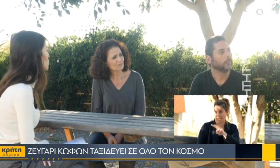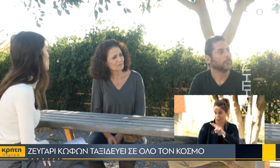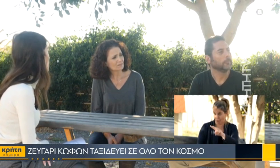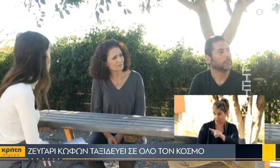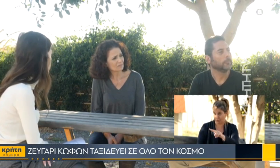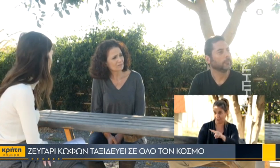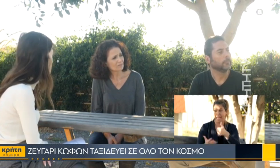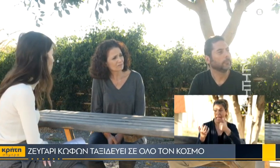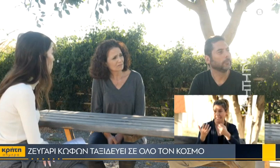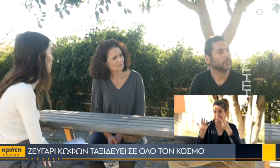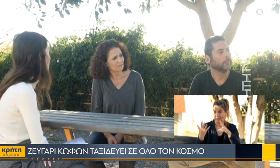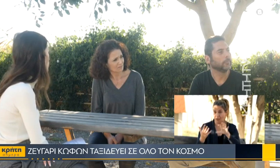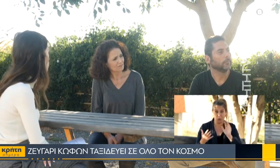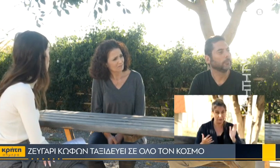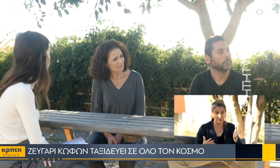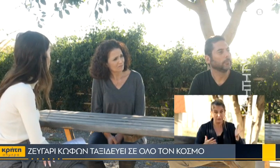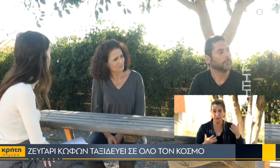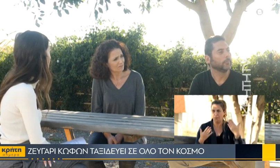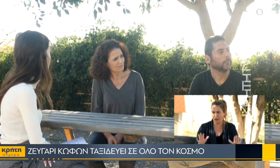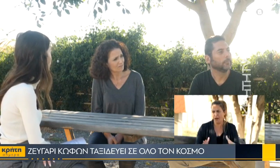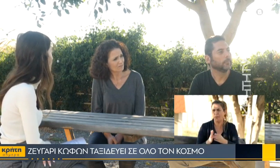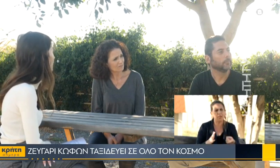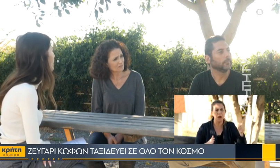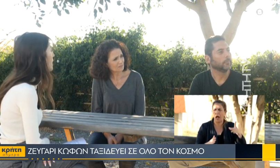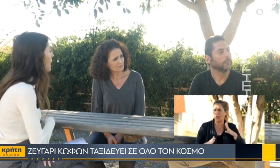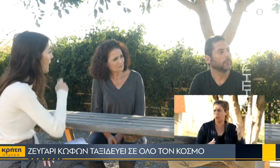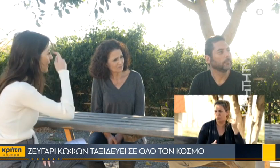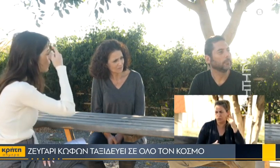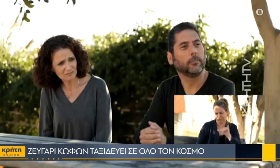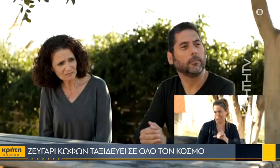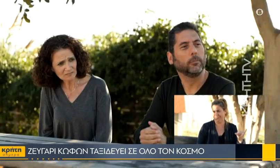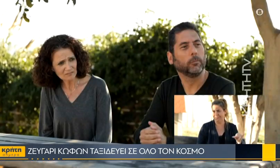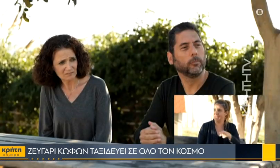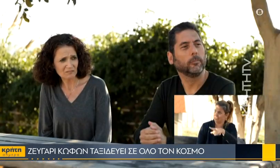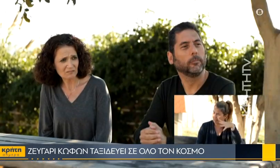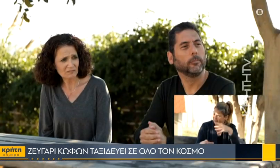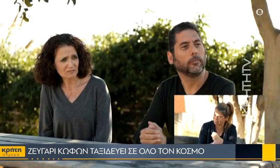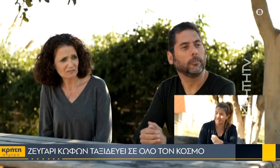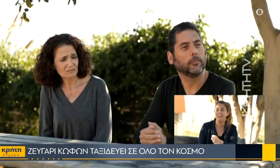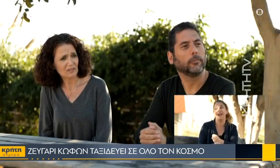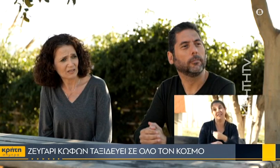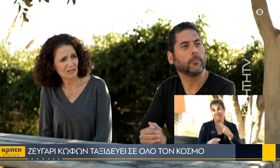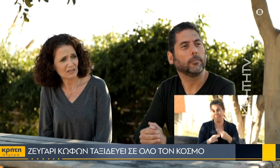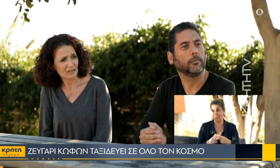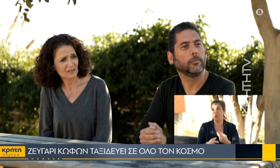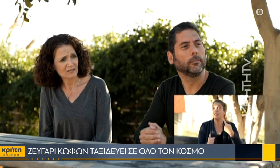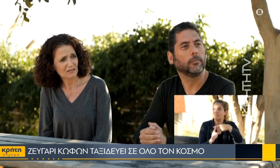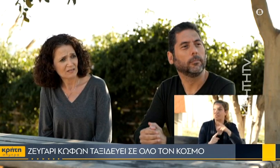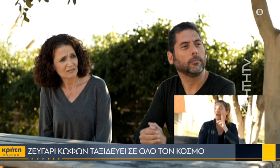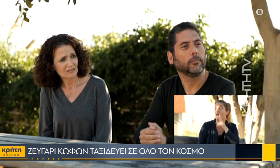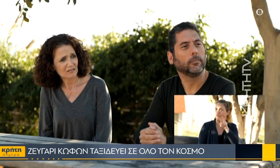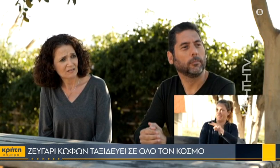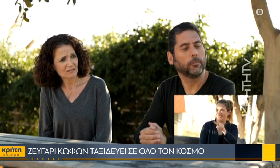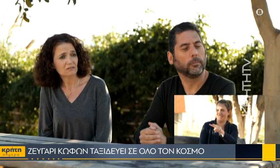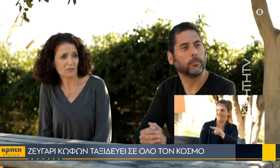ταξιδέψει σε τόσες πολλές χώρες, που μπορεί κάποιος στη ζωή του να μην τα καταφέρει, αλλά και το ότι είστε κοφοί, με αποτέλεσμα να δίνετε